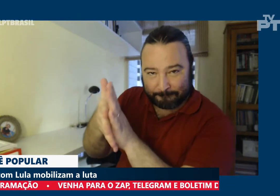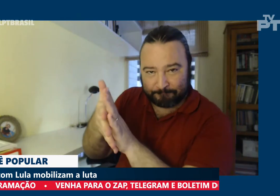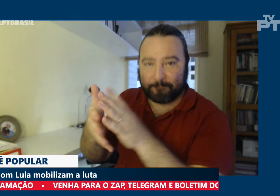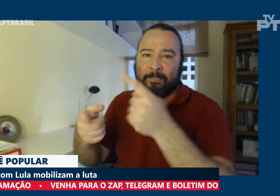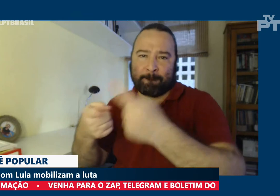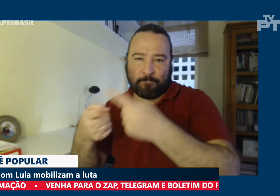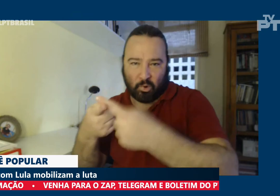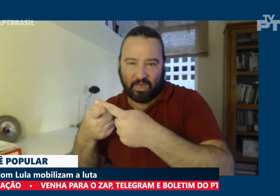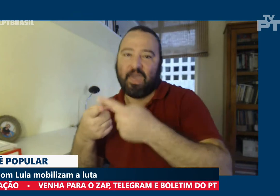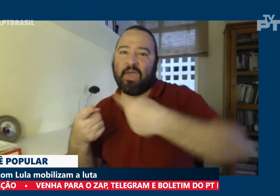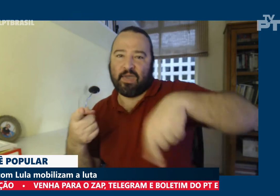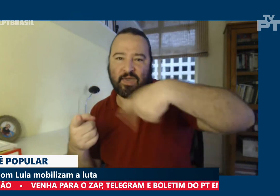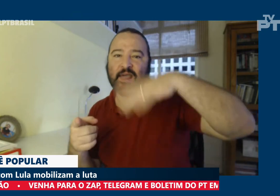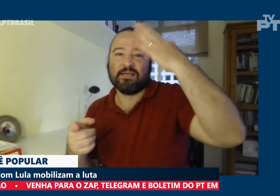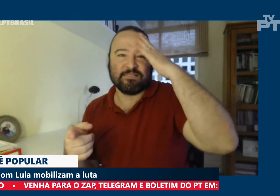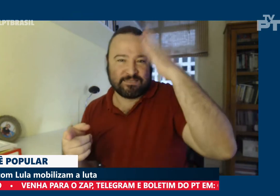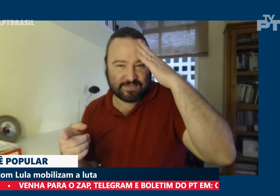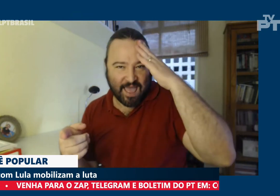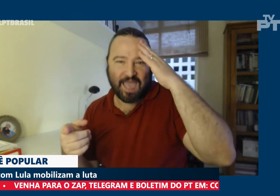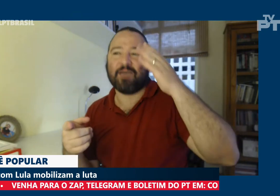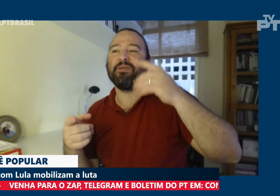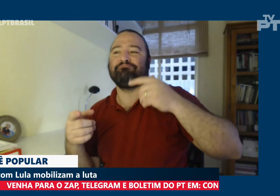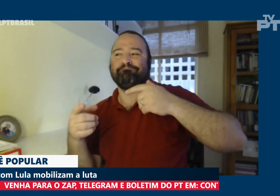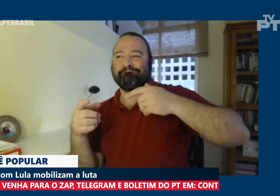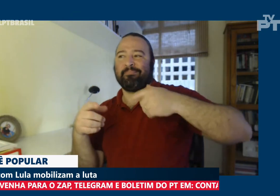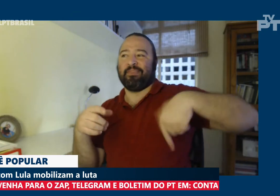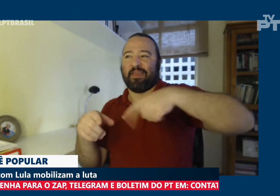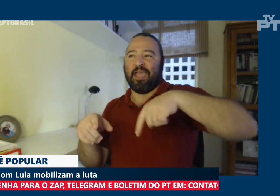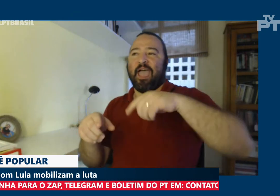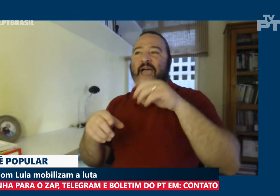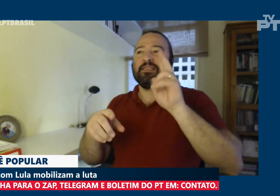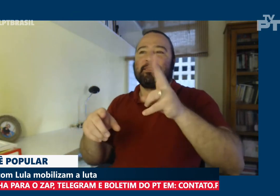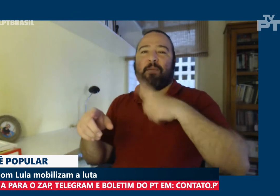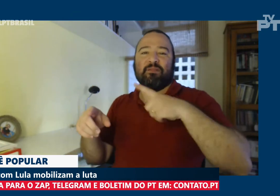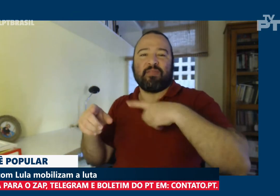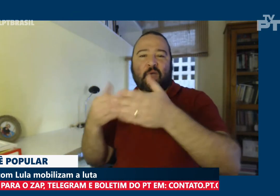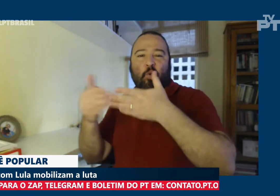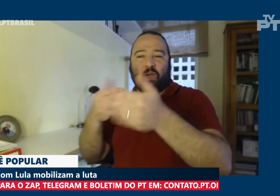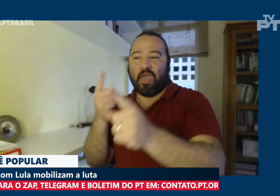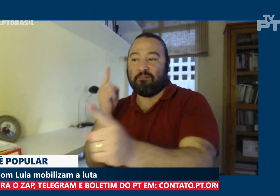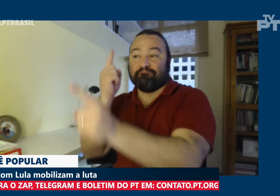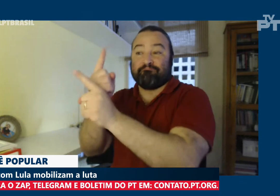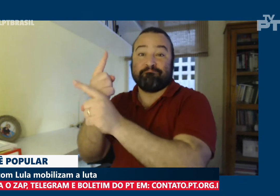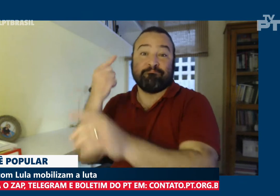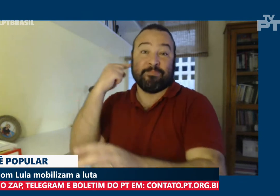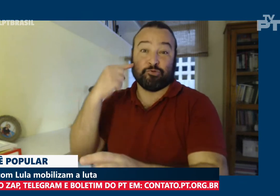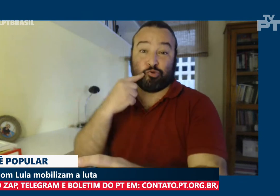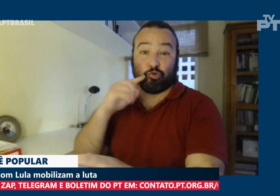trabalhando, né, por meio da língua de sinais. Porque nós sabemos que